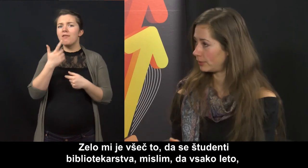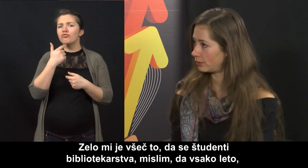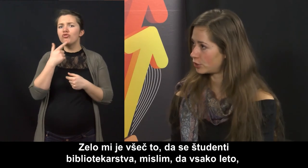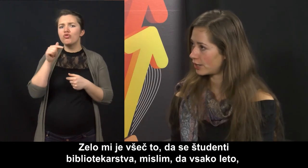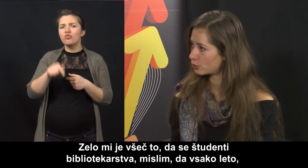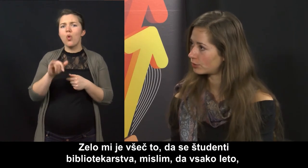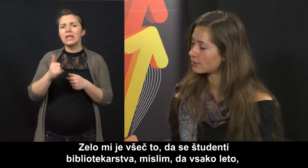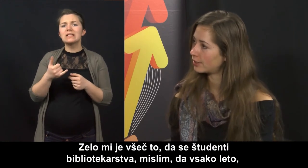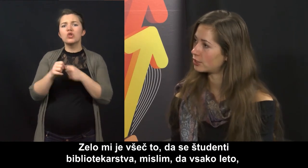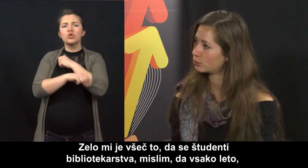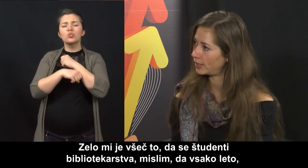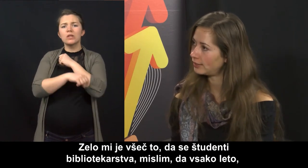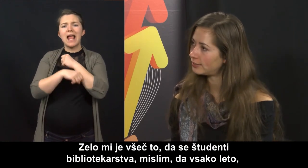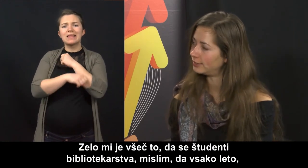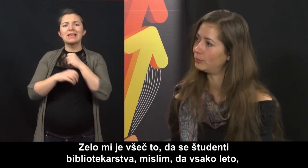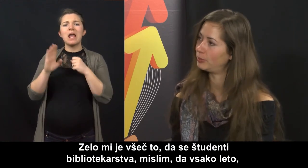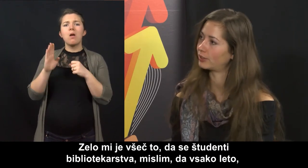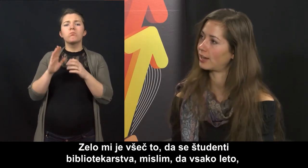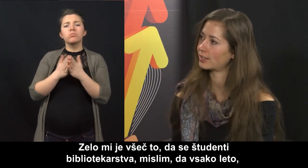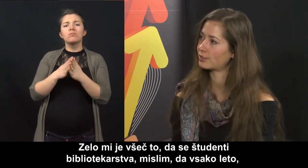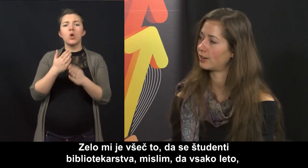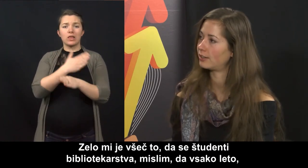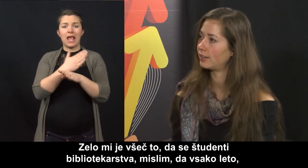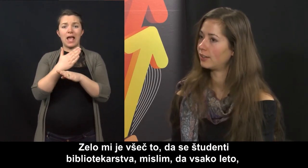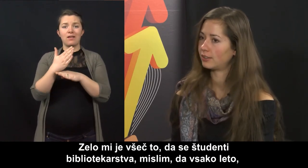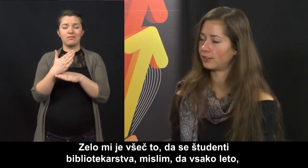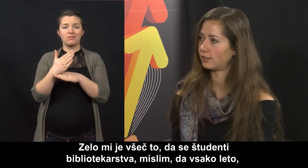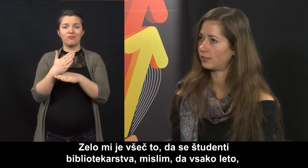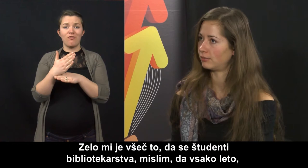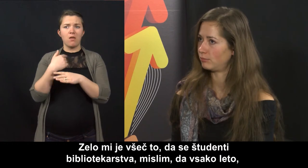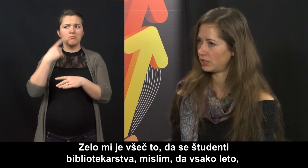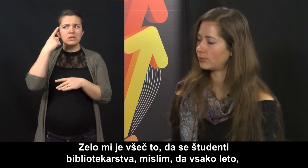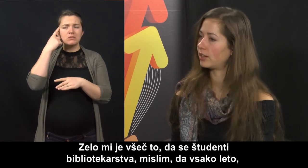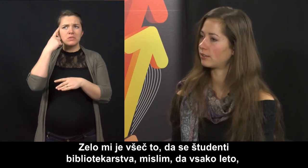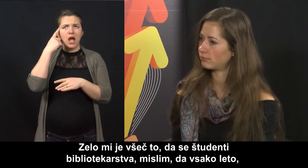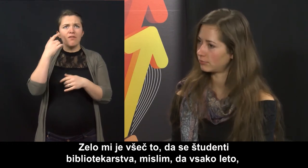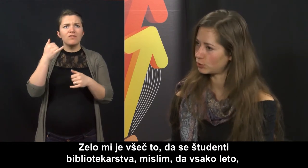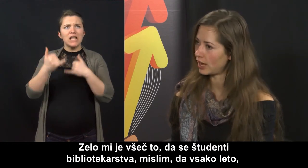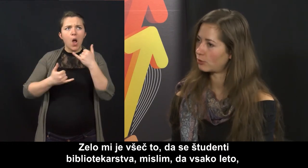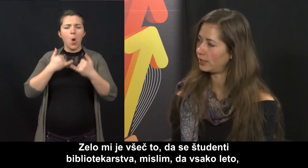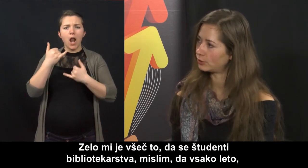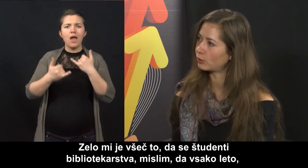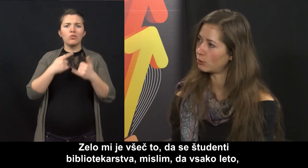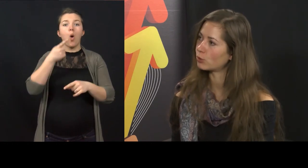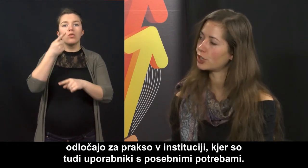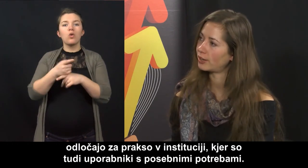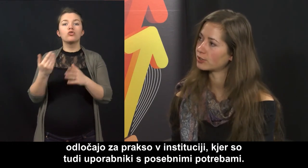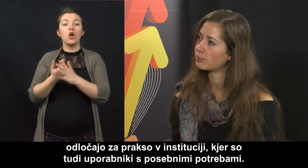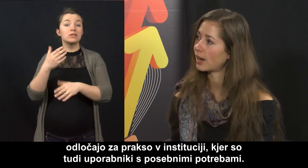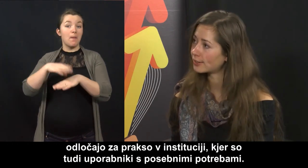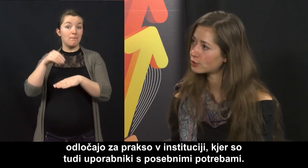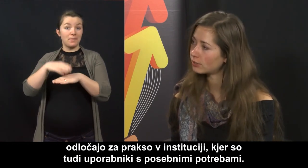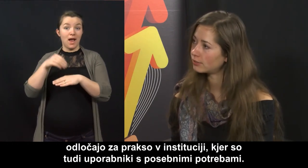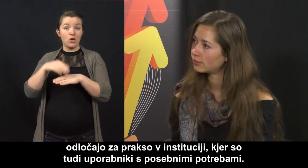Zelo mi je všeč to, da se študenti bibliotekarstva, mislim, da vsako leto odločajo